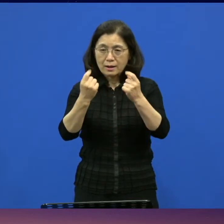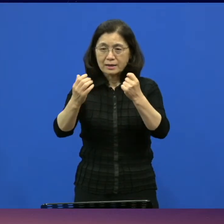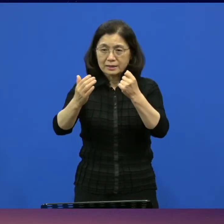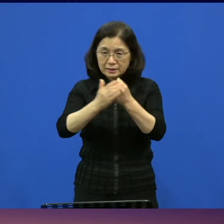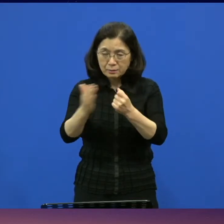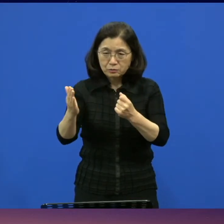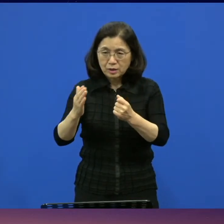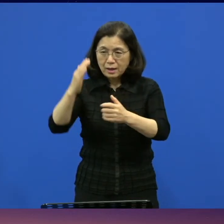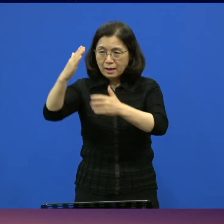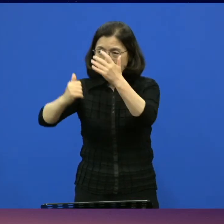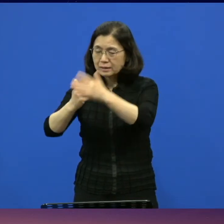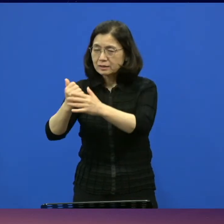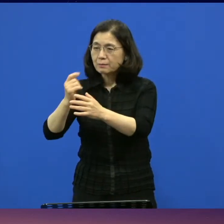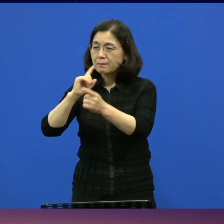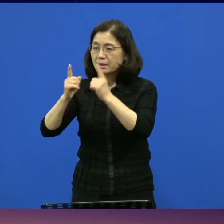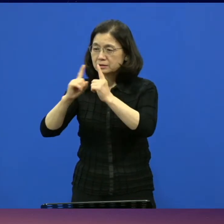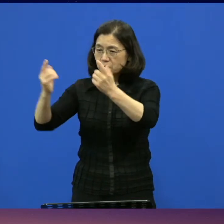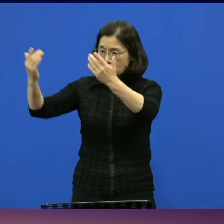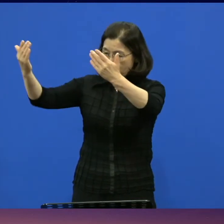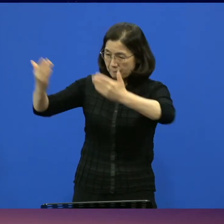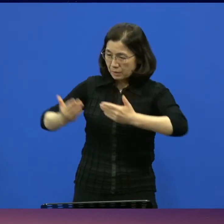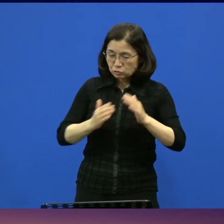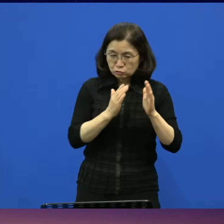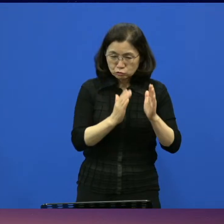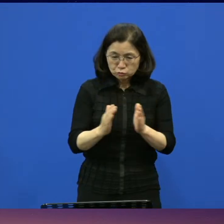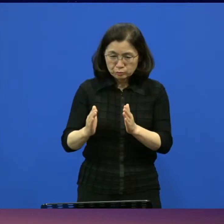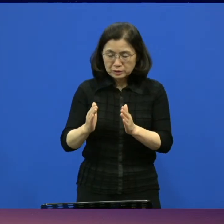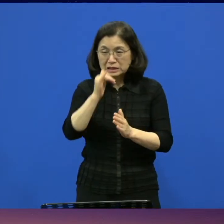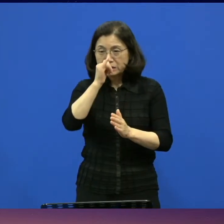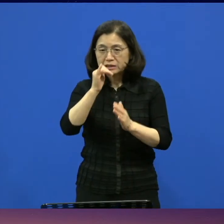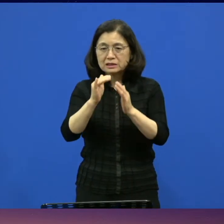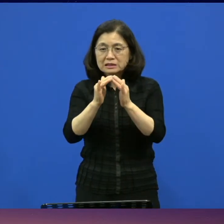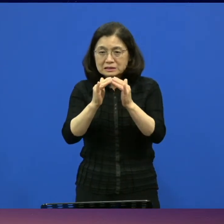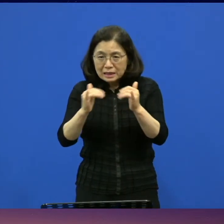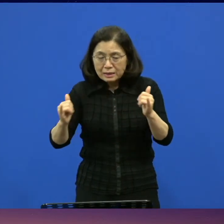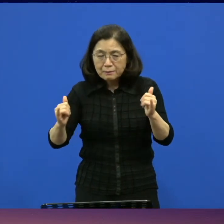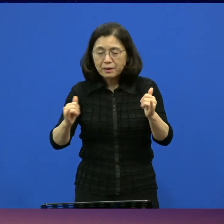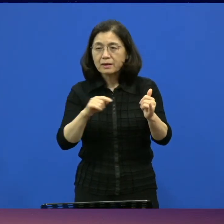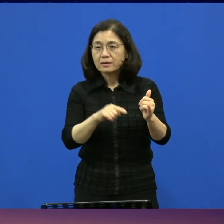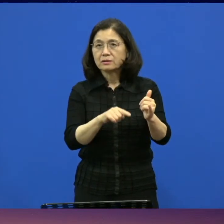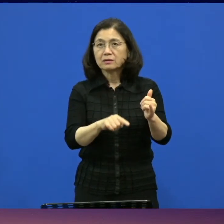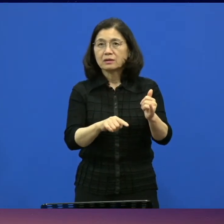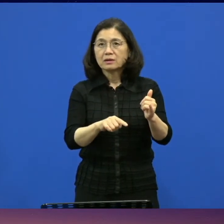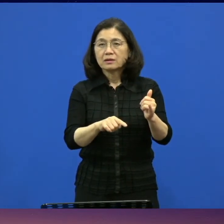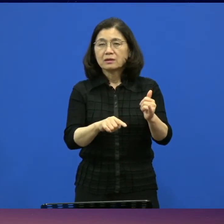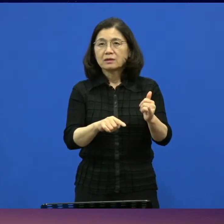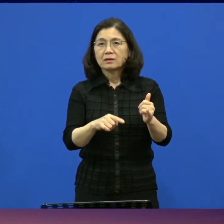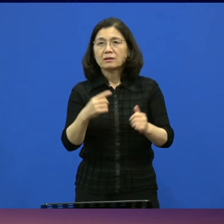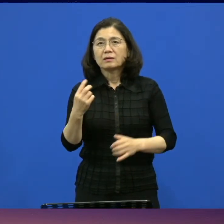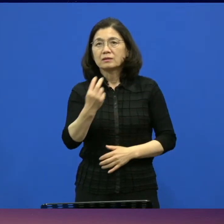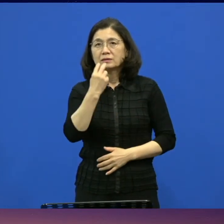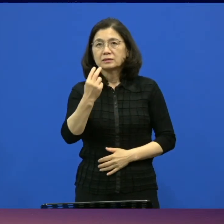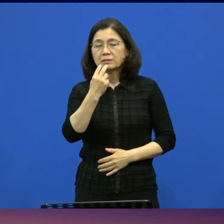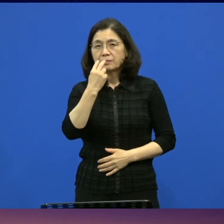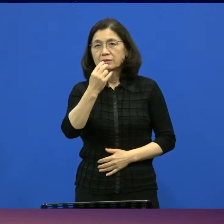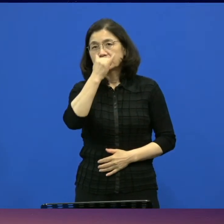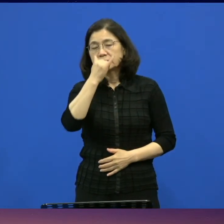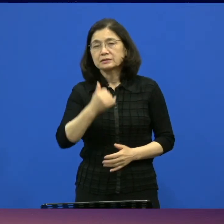준비를 한 사람에게 생명이 되는 거예요. 동일한 말씀인데 준비되지 않은 사람은 더 큰 상처를